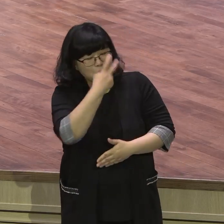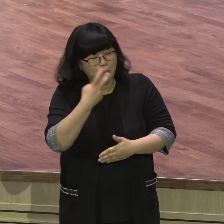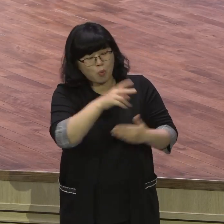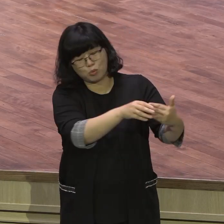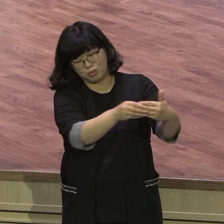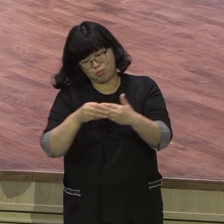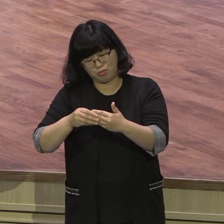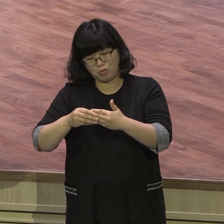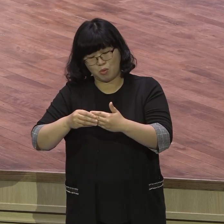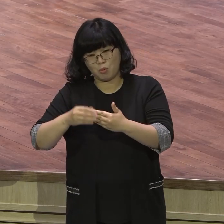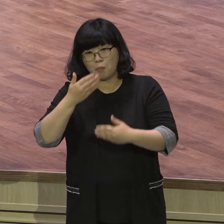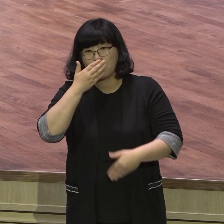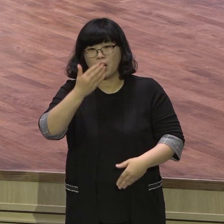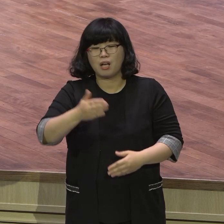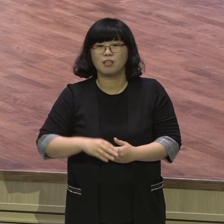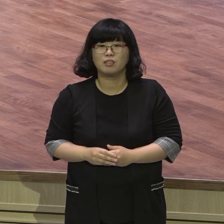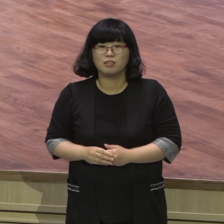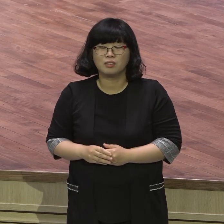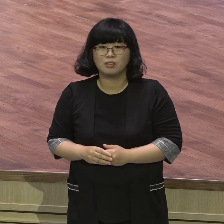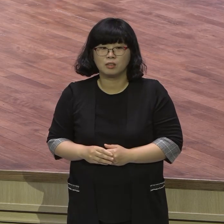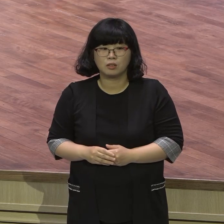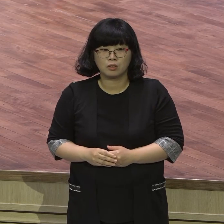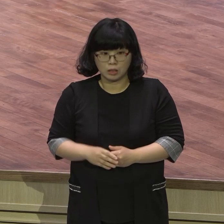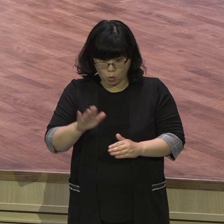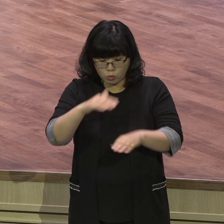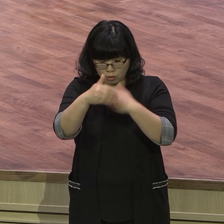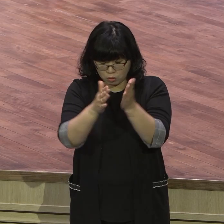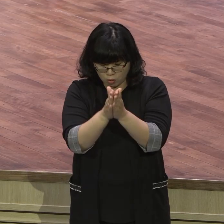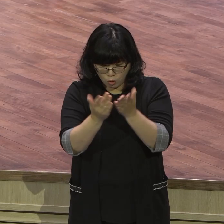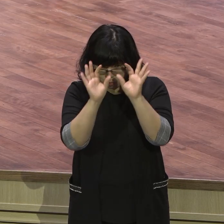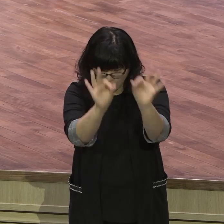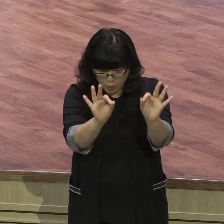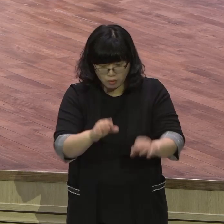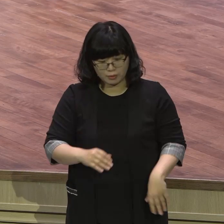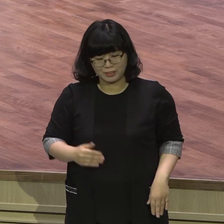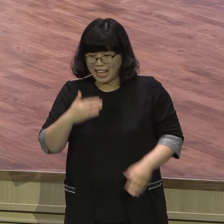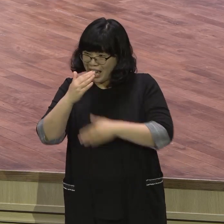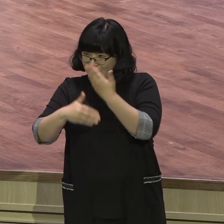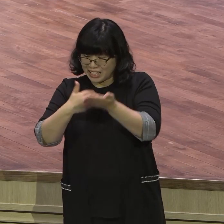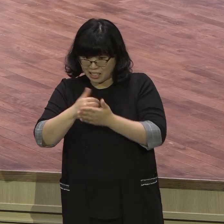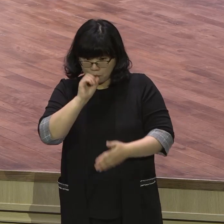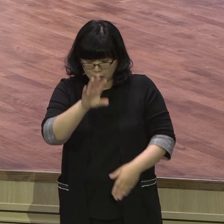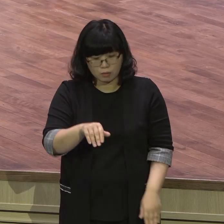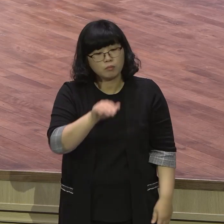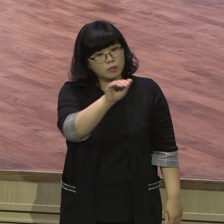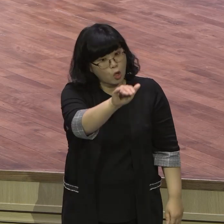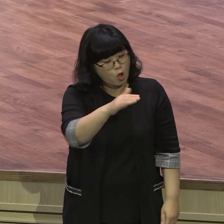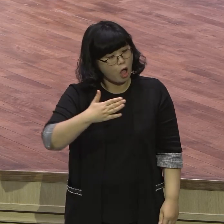뭐라 했습니까 나를 위해서 내가 죽으면 죽고자 나는 살고